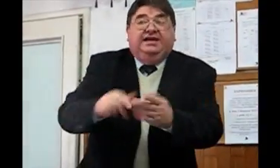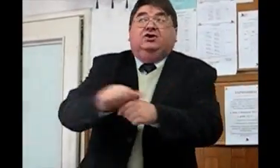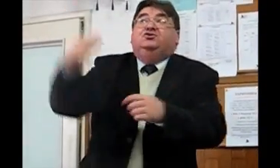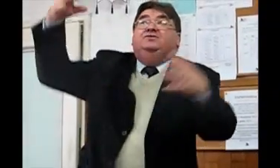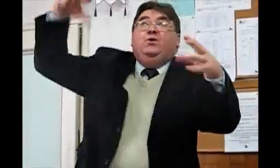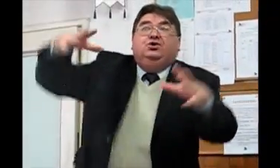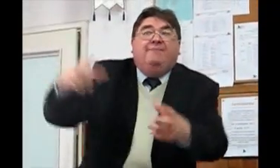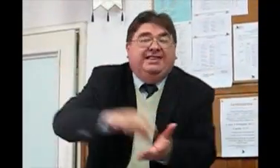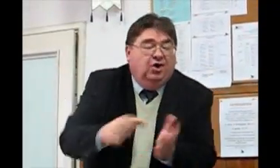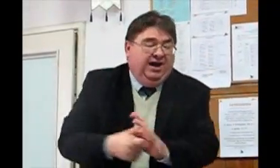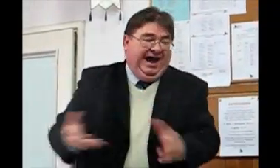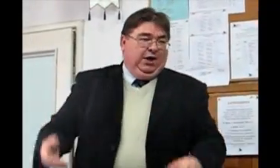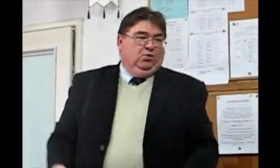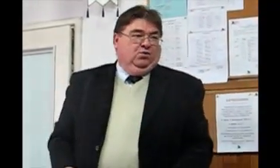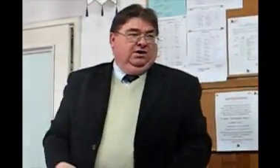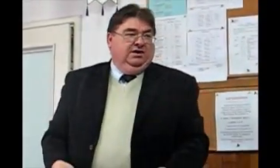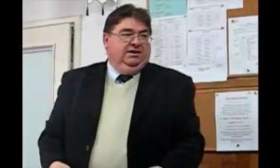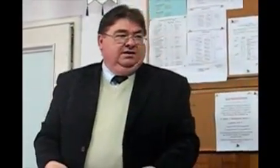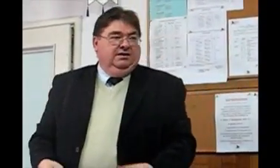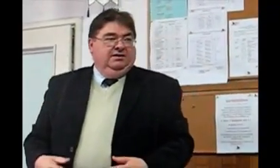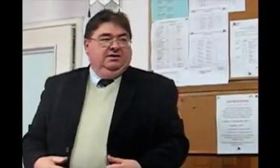na utrzymanie lokalu.